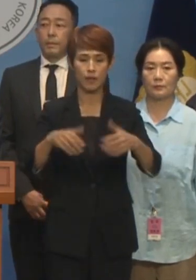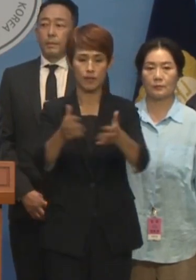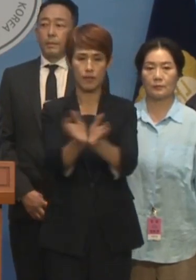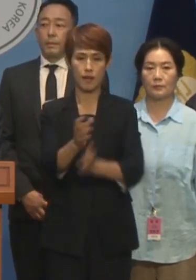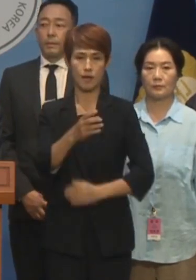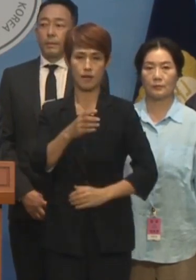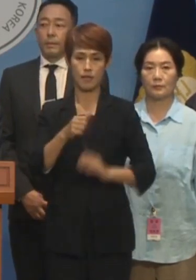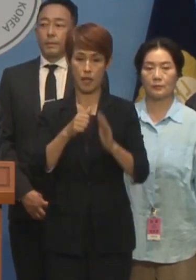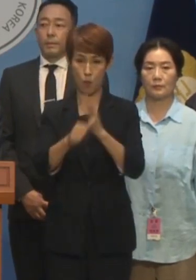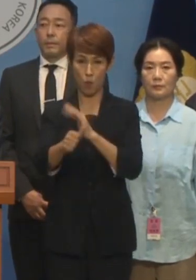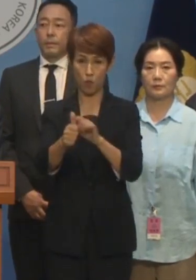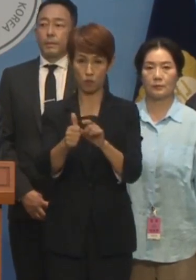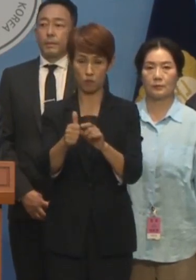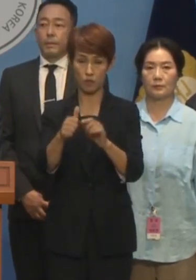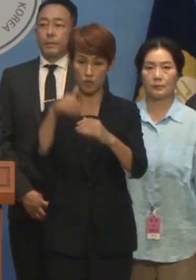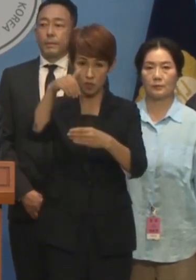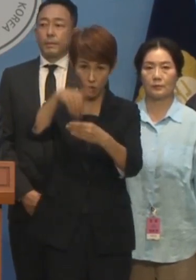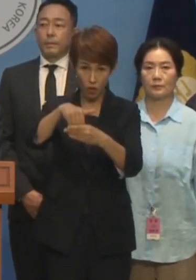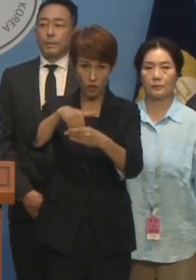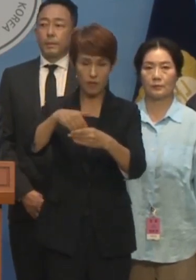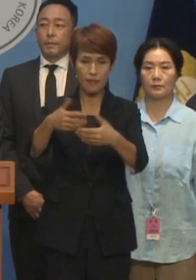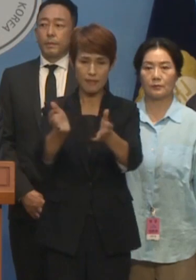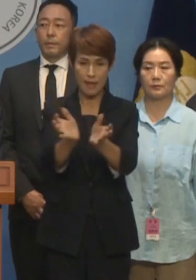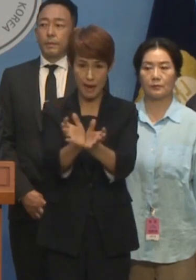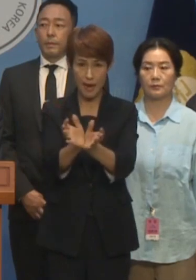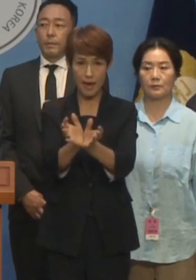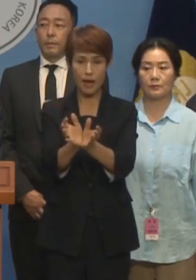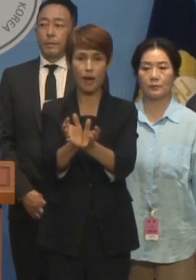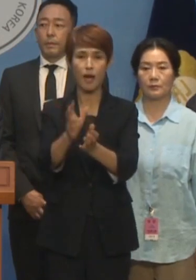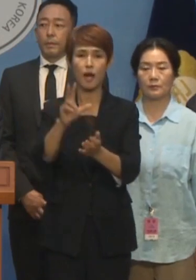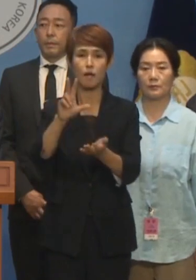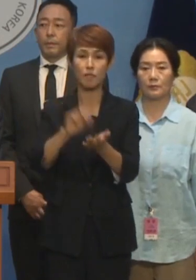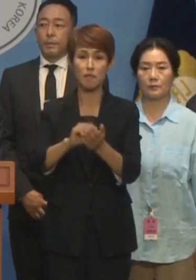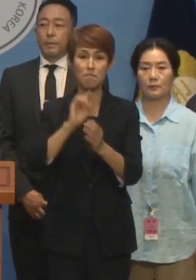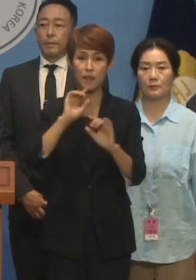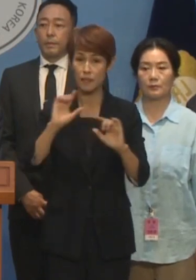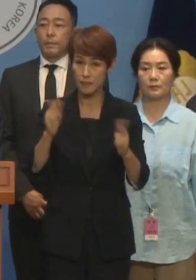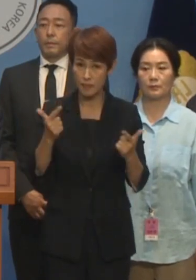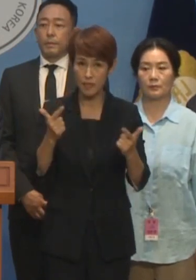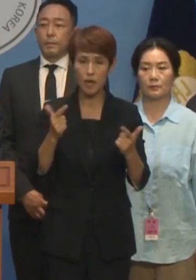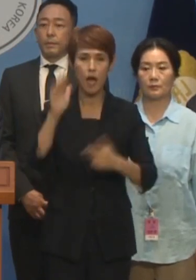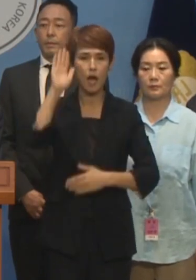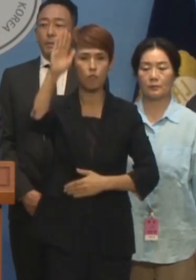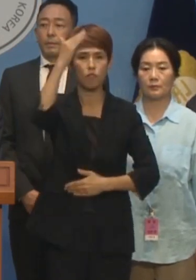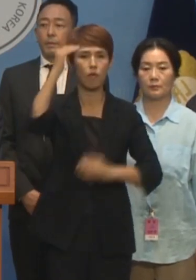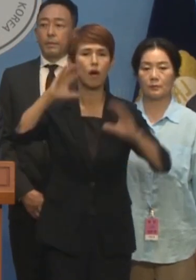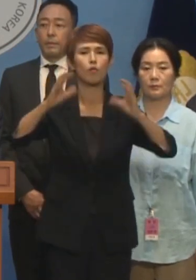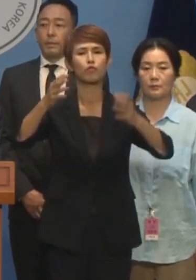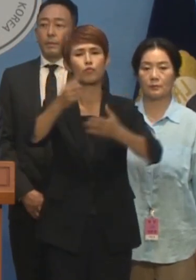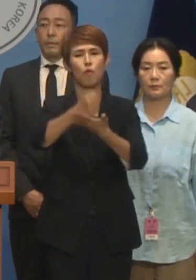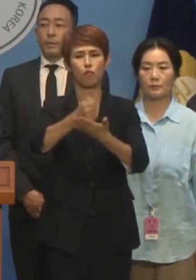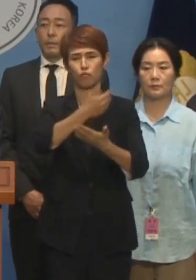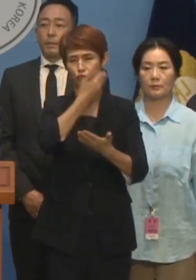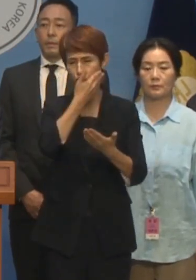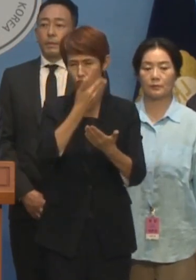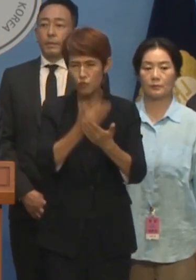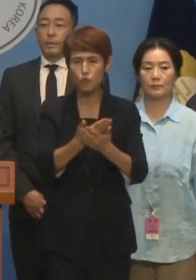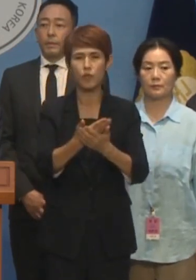선거는 당의 존망을 넘어 대한민국의 운명을 결정짓는 중차대한